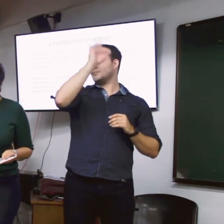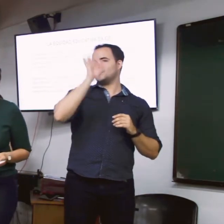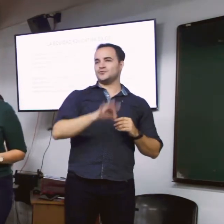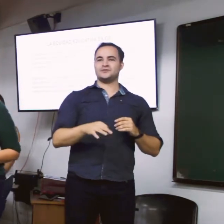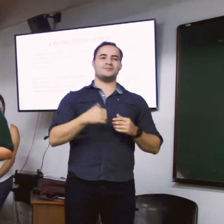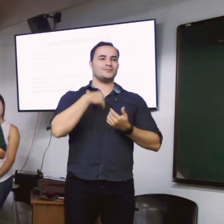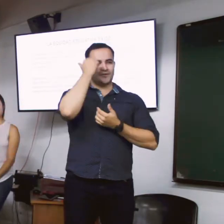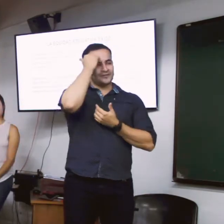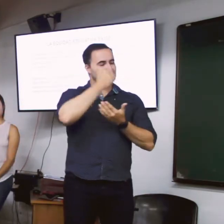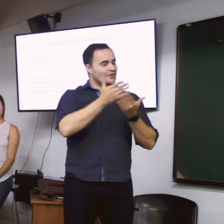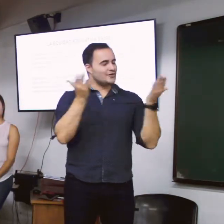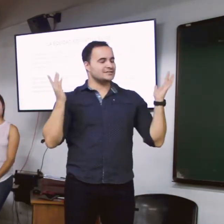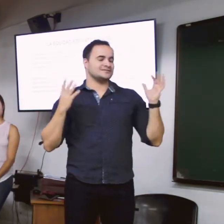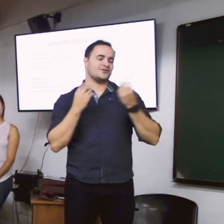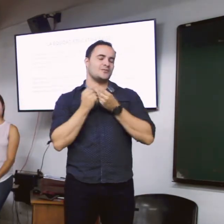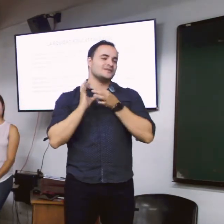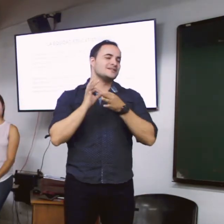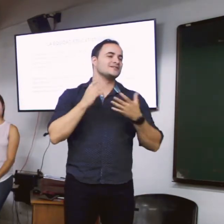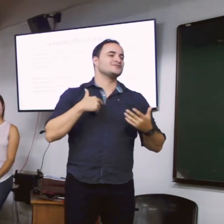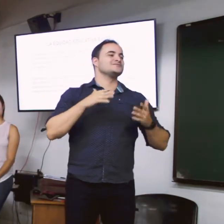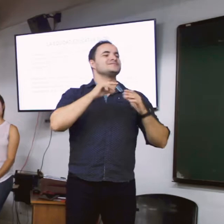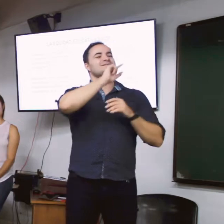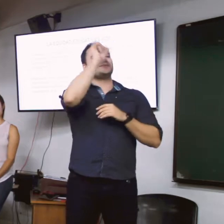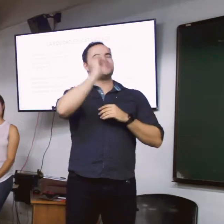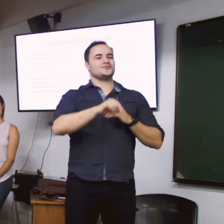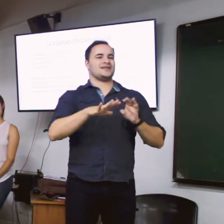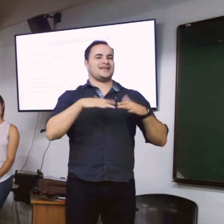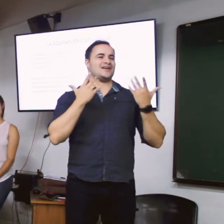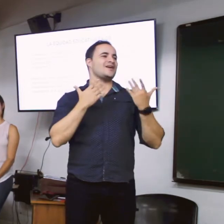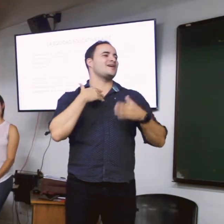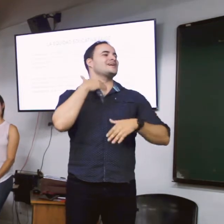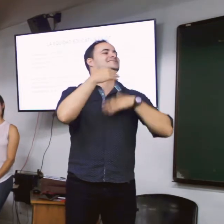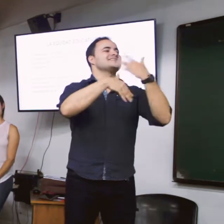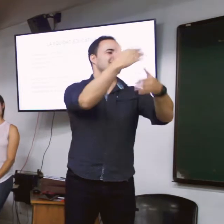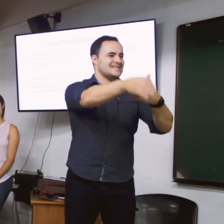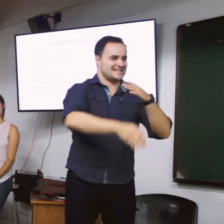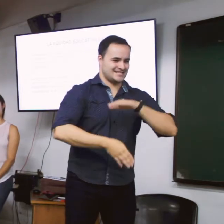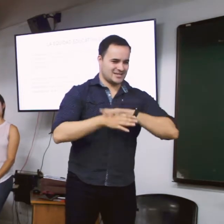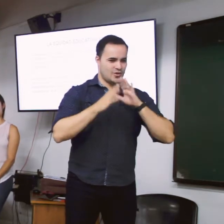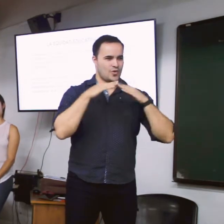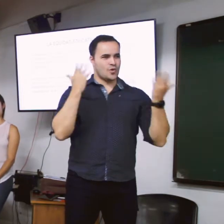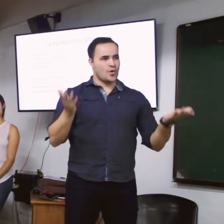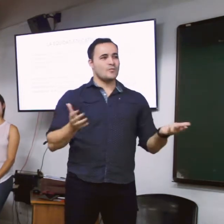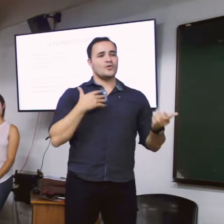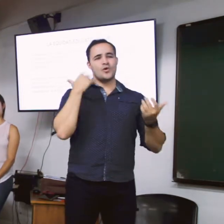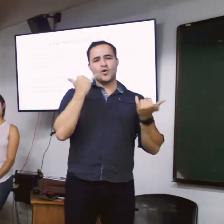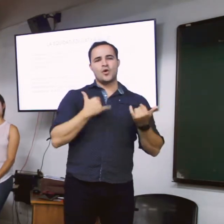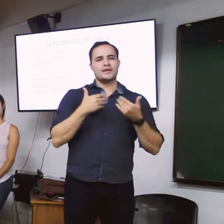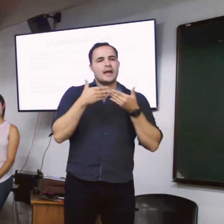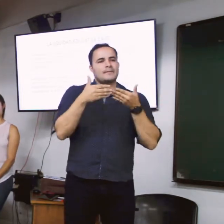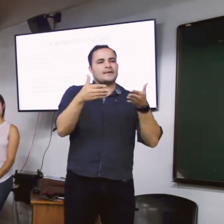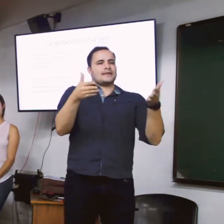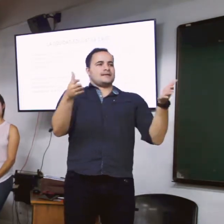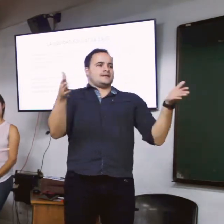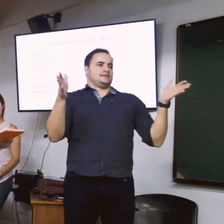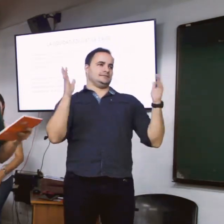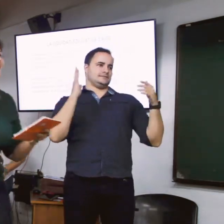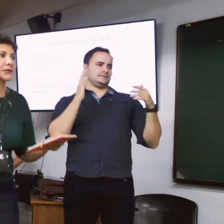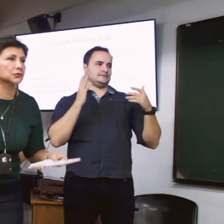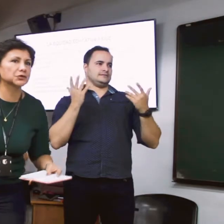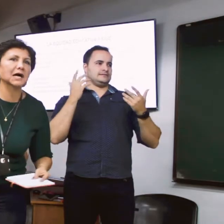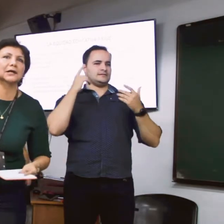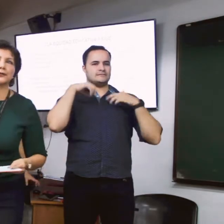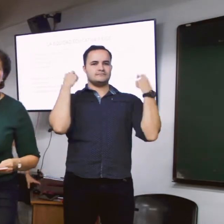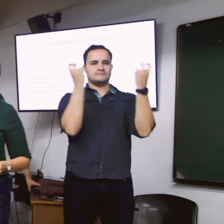millón, profesores y compañeros, ¿cómo seguimos? ¿Cómo seguimos? Porque esto es un abrebocas, es una excusa para reunirnos,